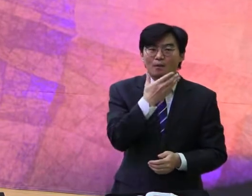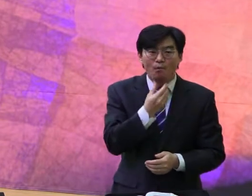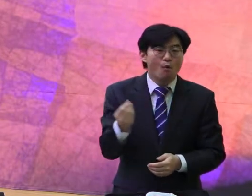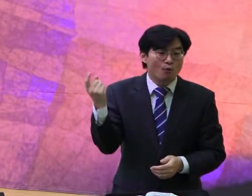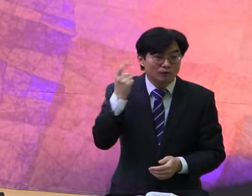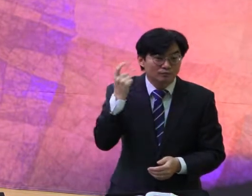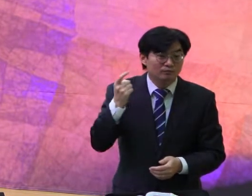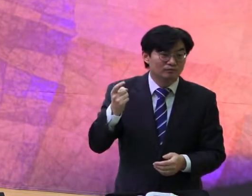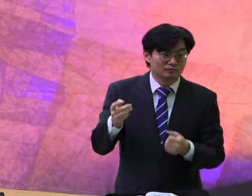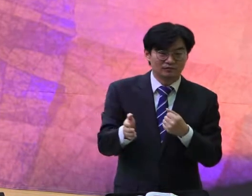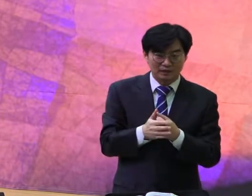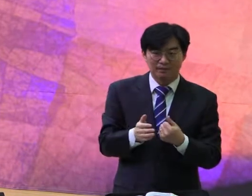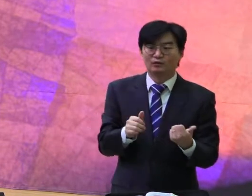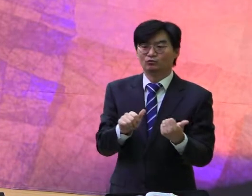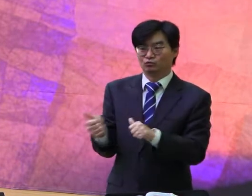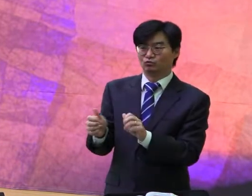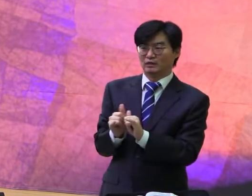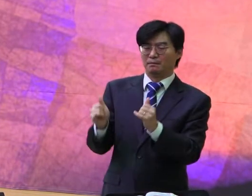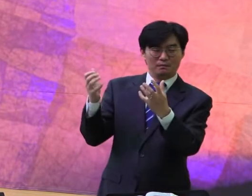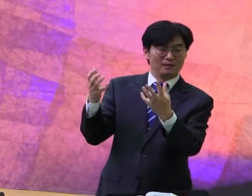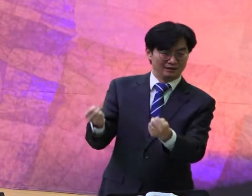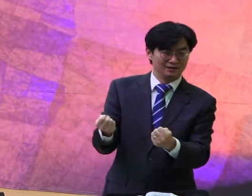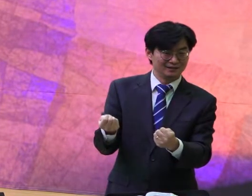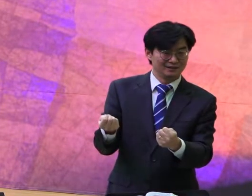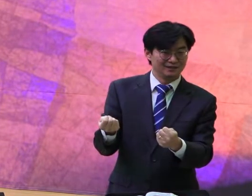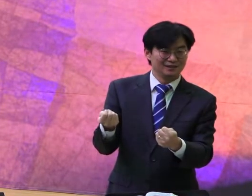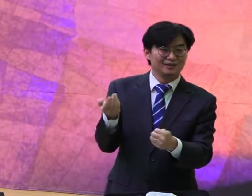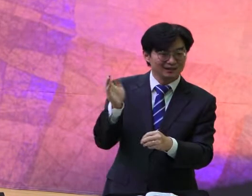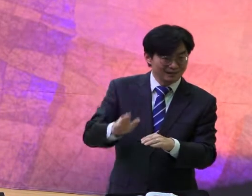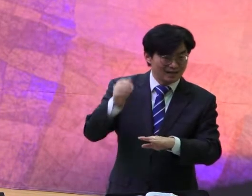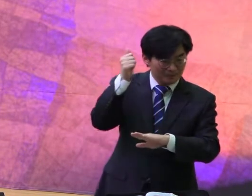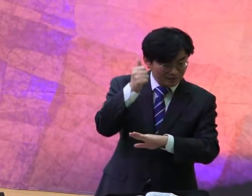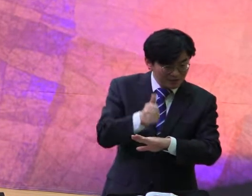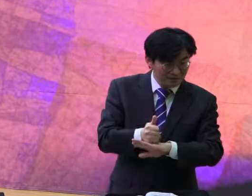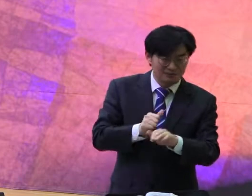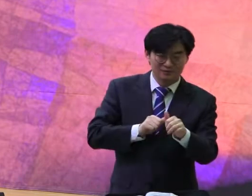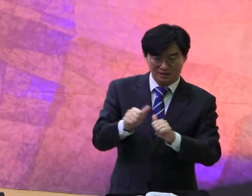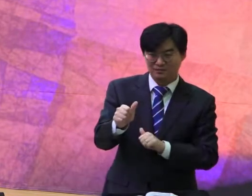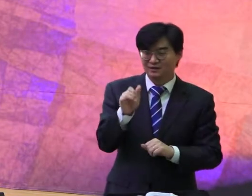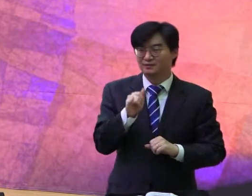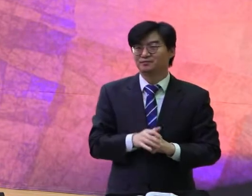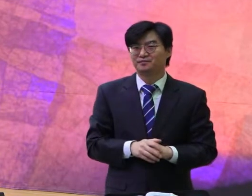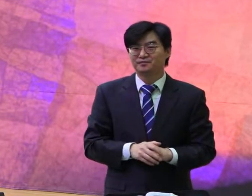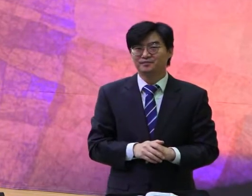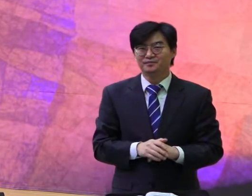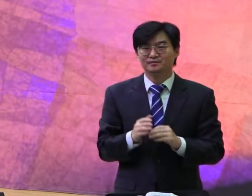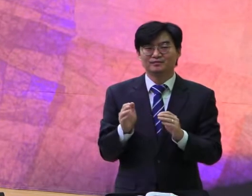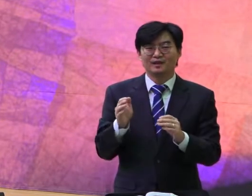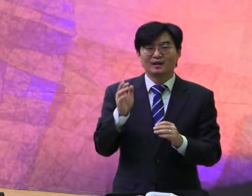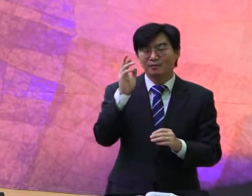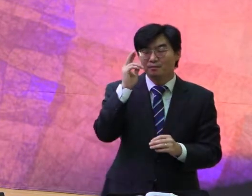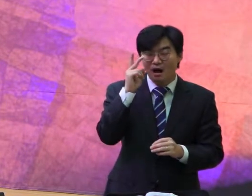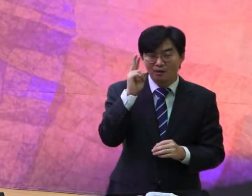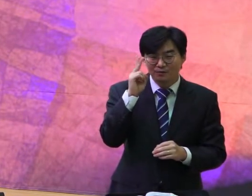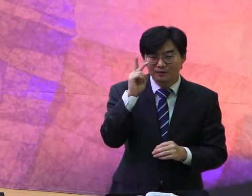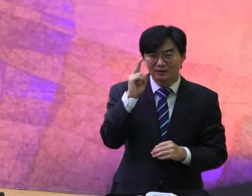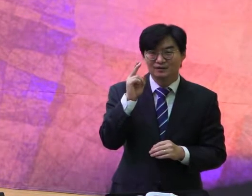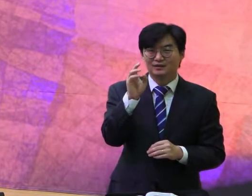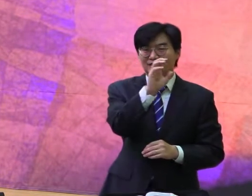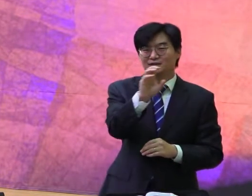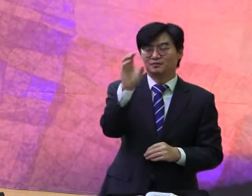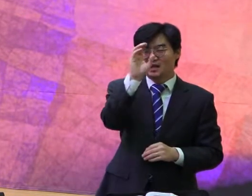깊이 깨닫게 된 것 같습니다. 그래서 오늘 우리가 읽은 본문의 마지막 부분에 보면 바울이 그 십자가의 복음을